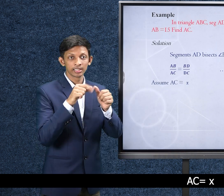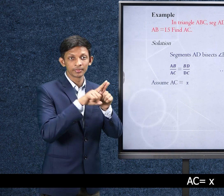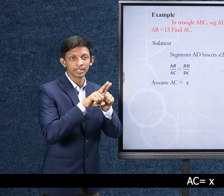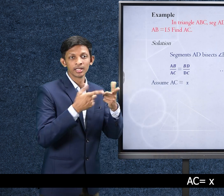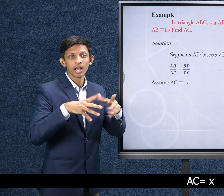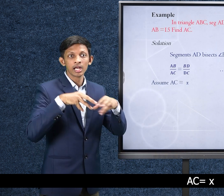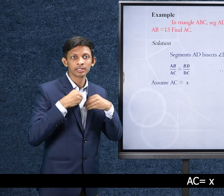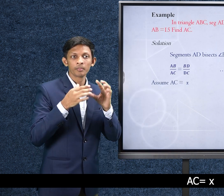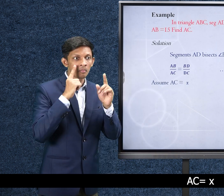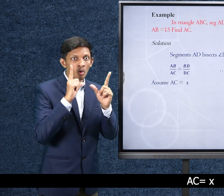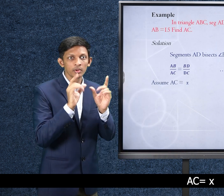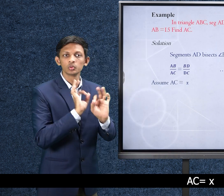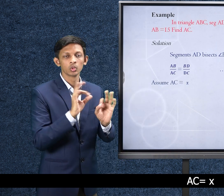AC equals to x.